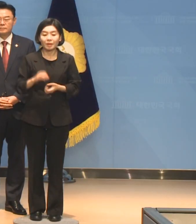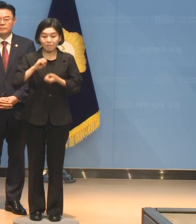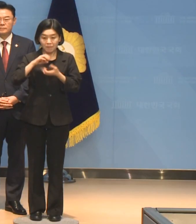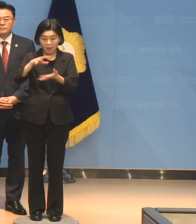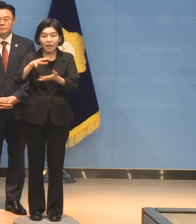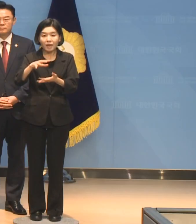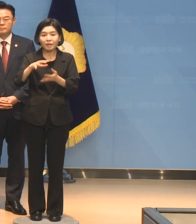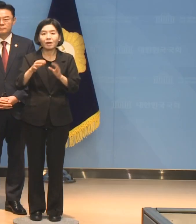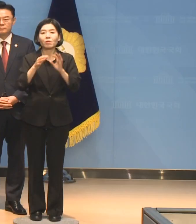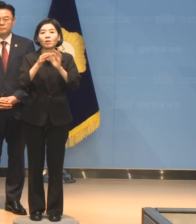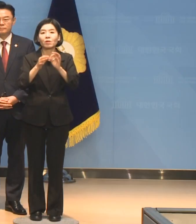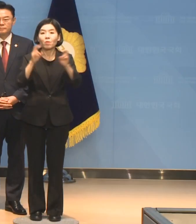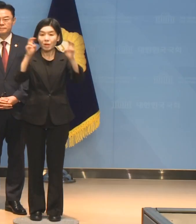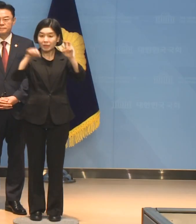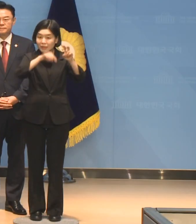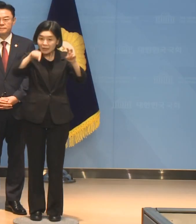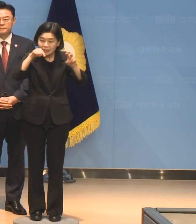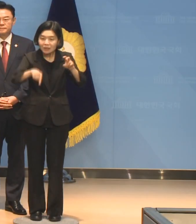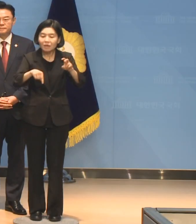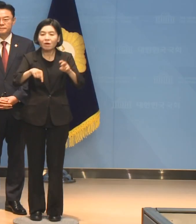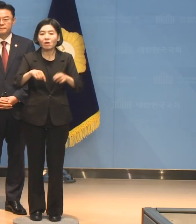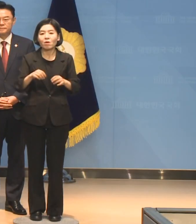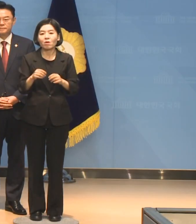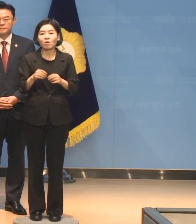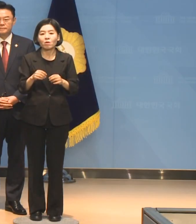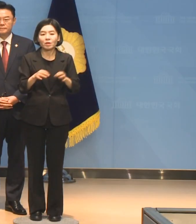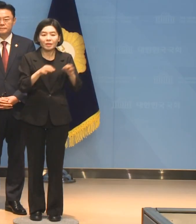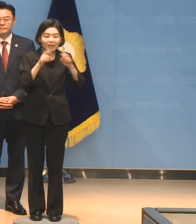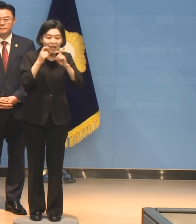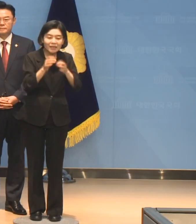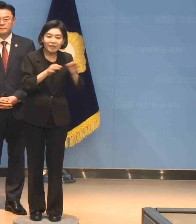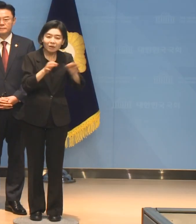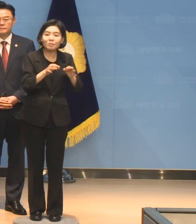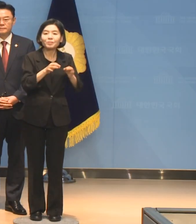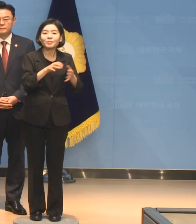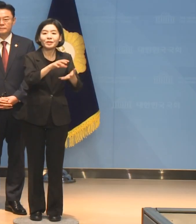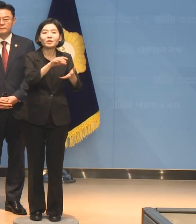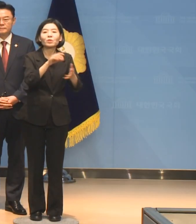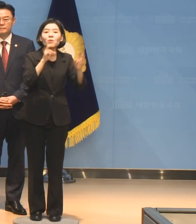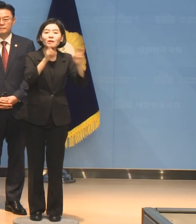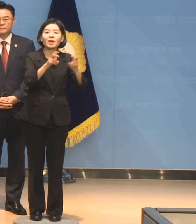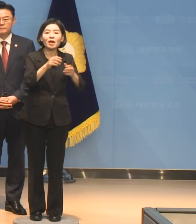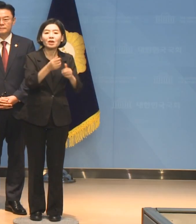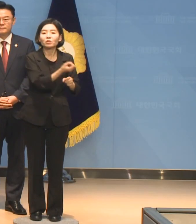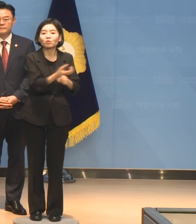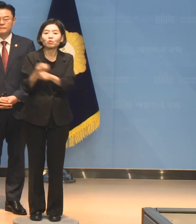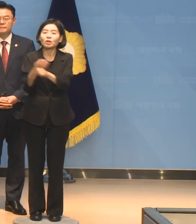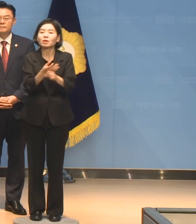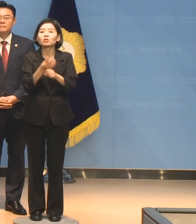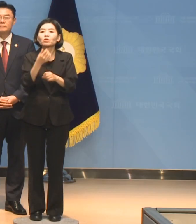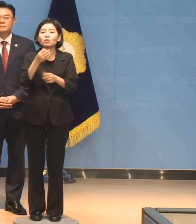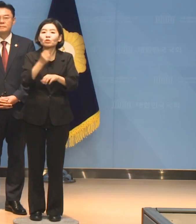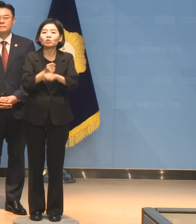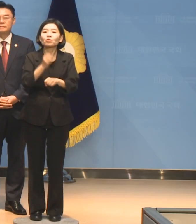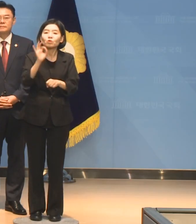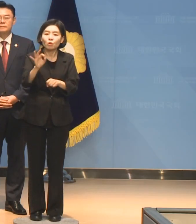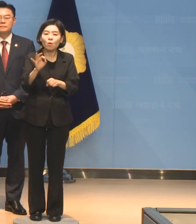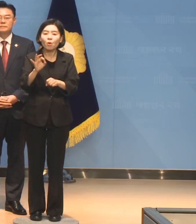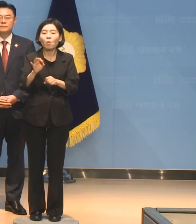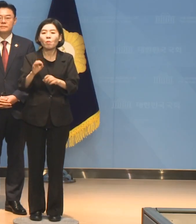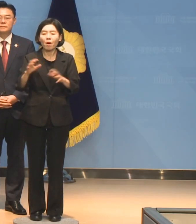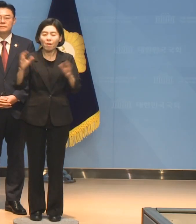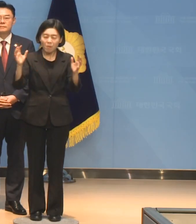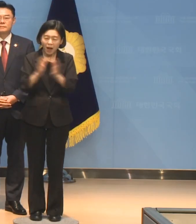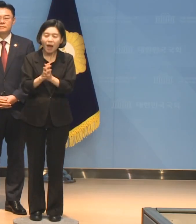배달 플랫폼이 입점 업체에 부과하는 중개 수수료, 그리고 결제 수수료, 그리고 광고비를 모두 더한